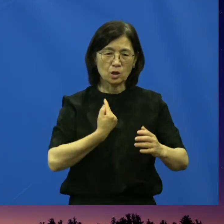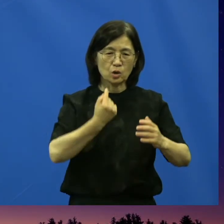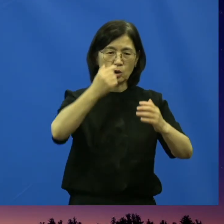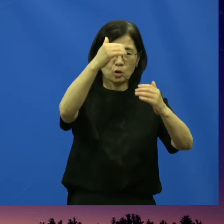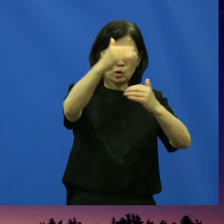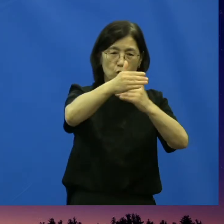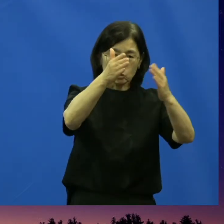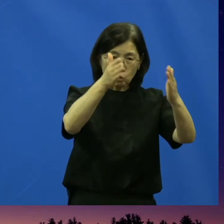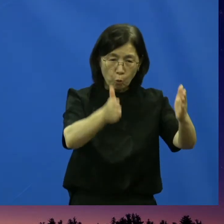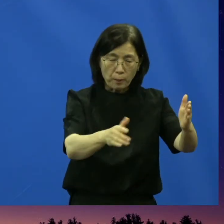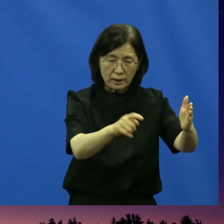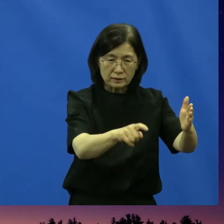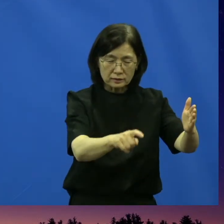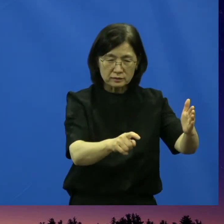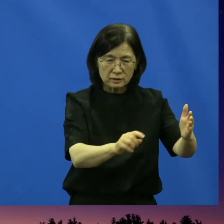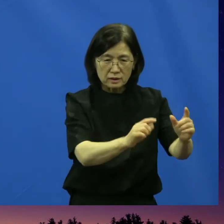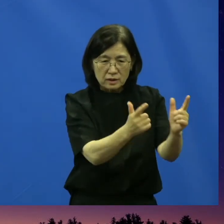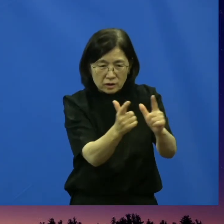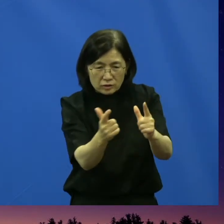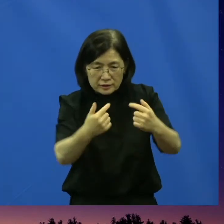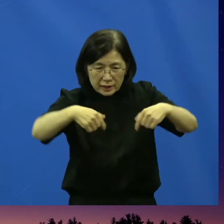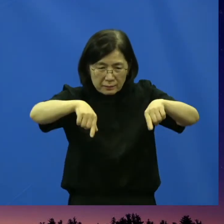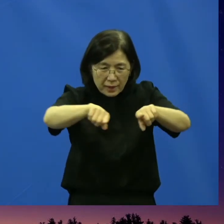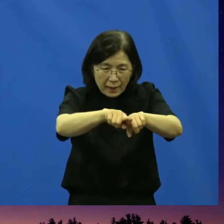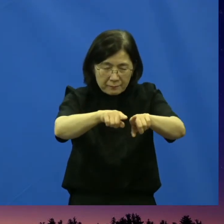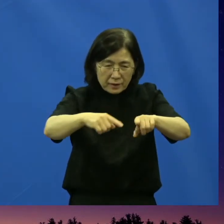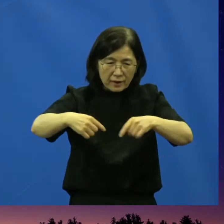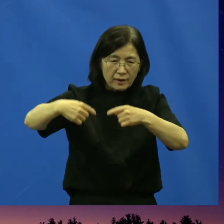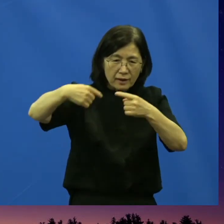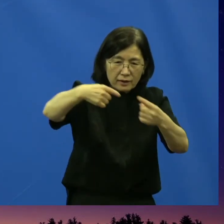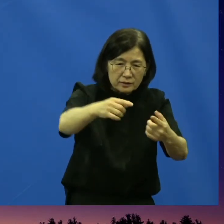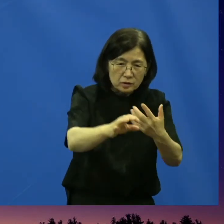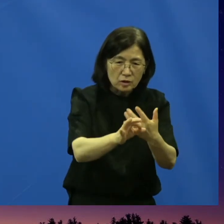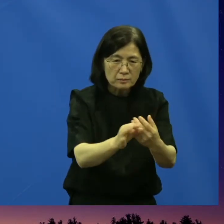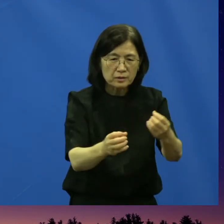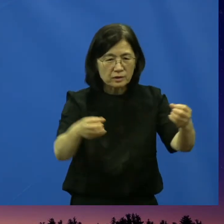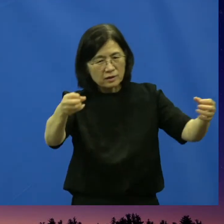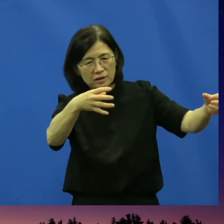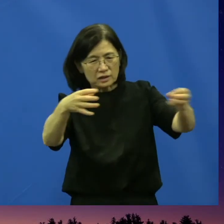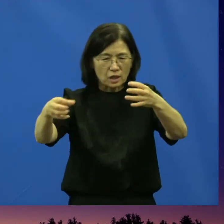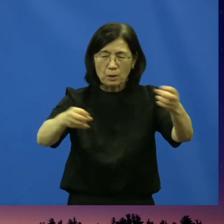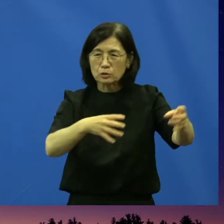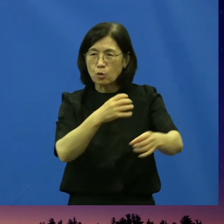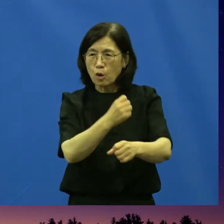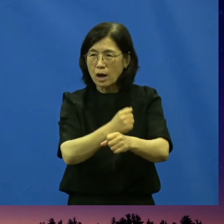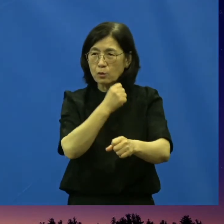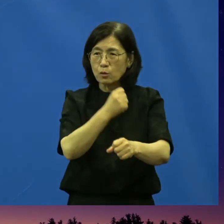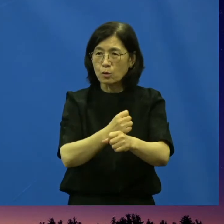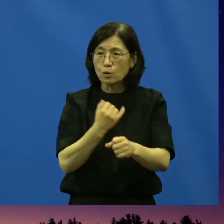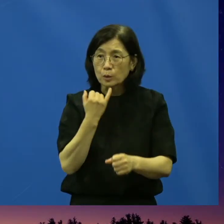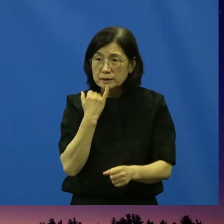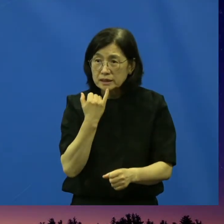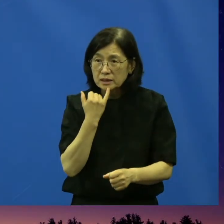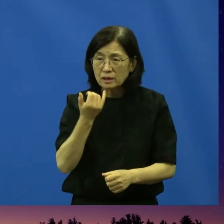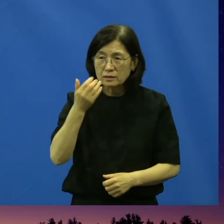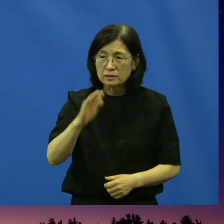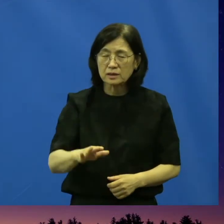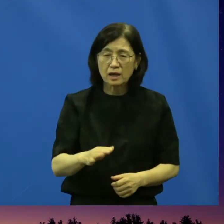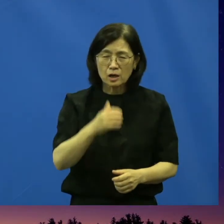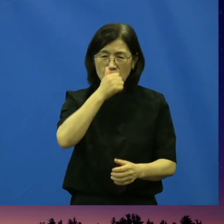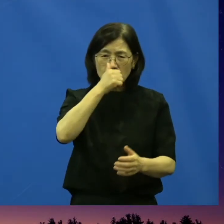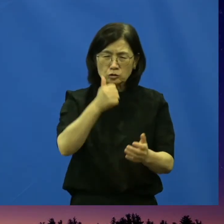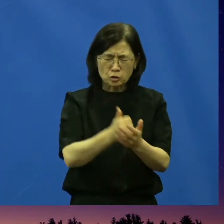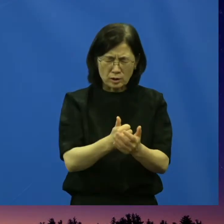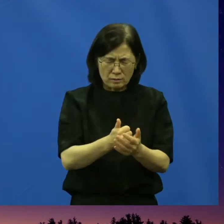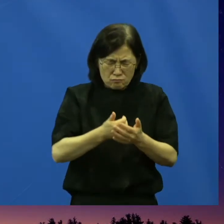좀 갈등도 있지만 그래도 사람과의 관계 속에 있고 말도 하기 때문에 괜찮아요. 근데 이제 중범자들은 독방으로 집어넣어